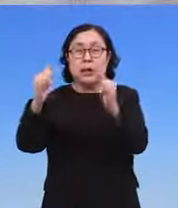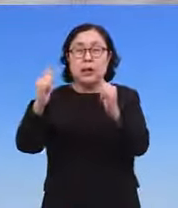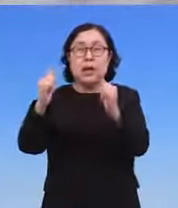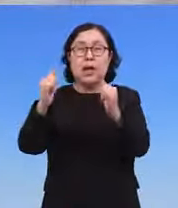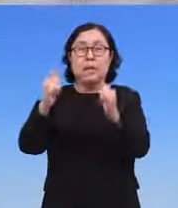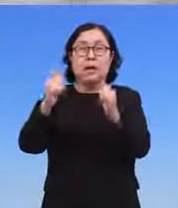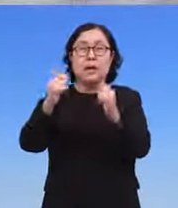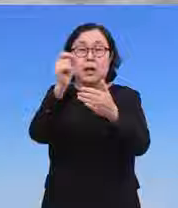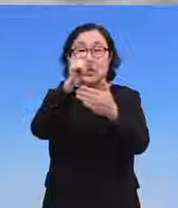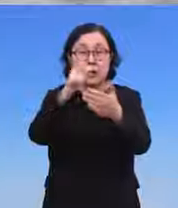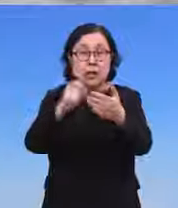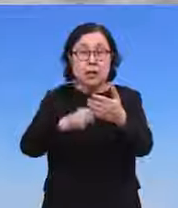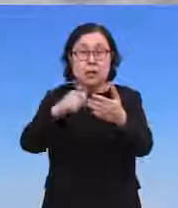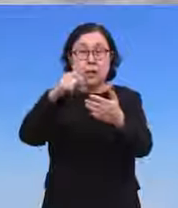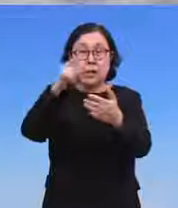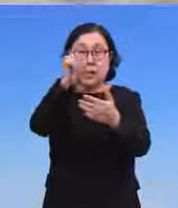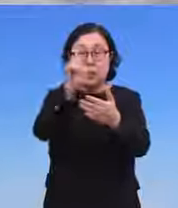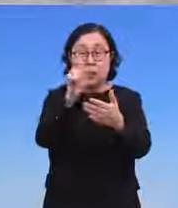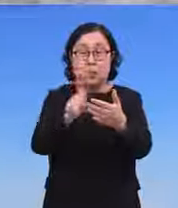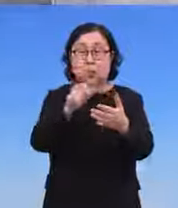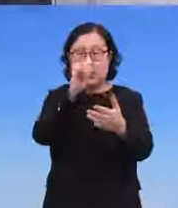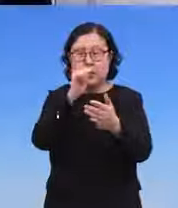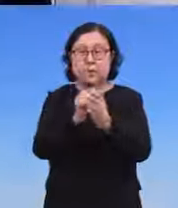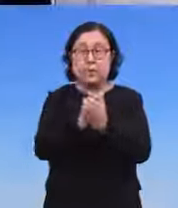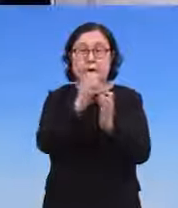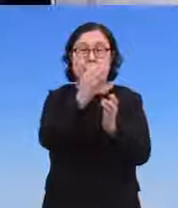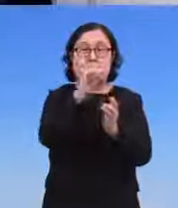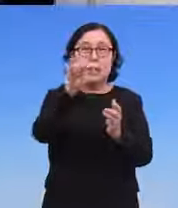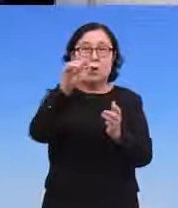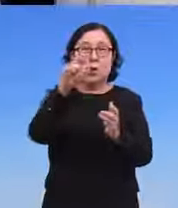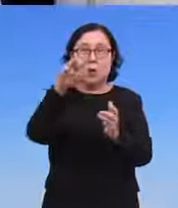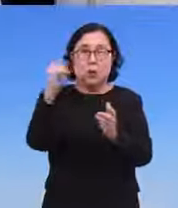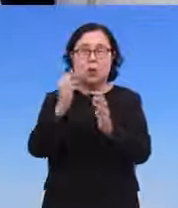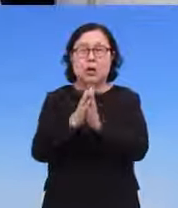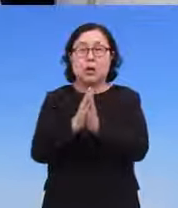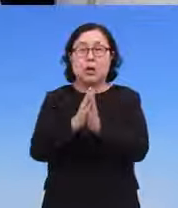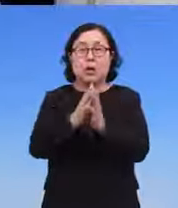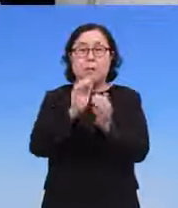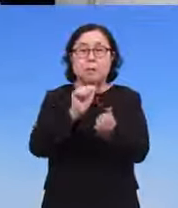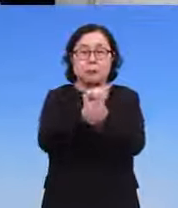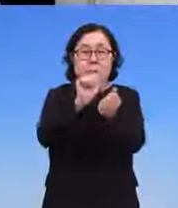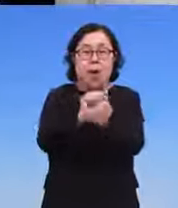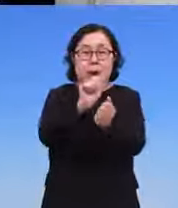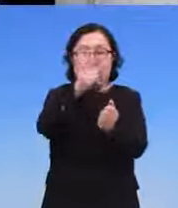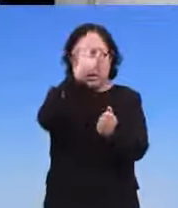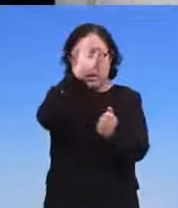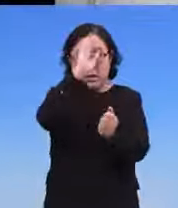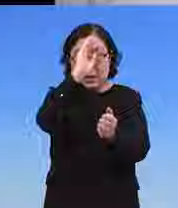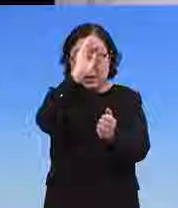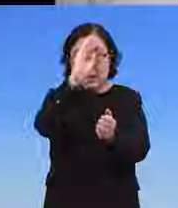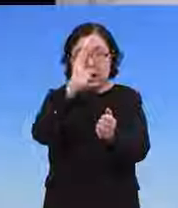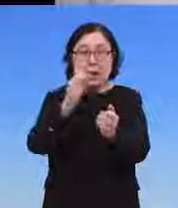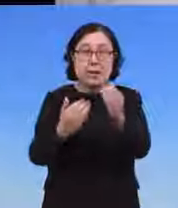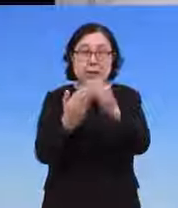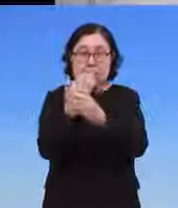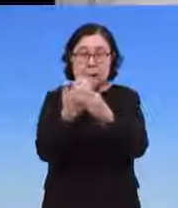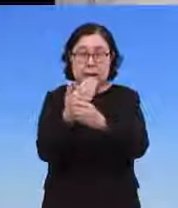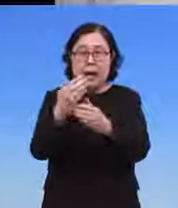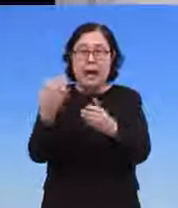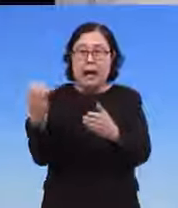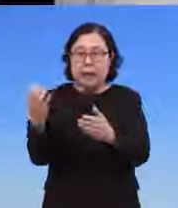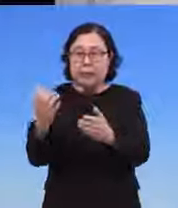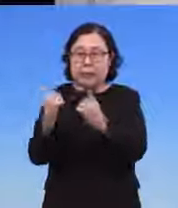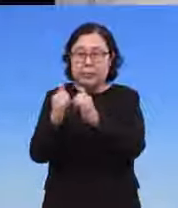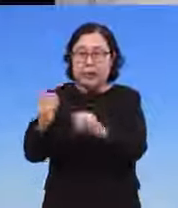그 당황스러움을 느낄 수가 있습니다. 이런 기록이 있습니다. 이교도들은 질병이 처음 발생하자 아픈 자들을